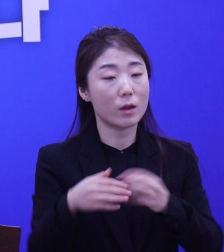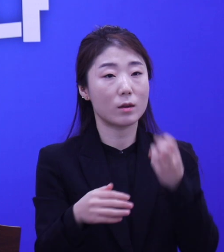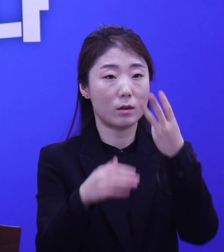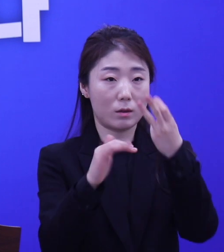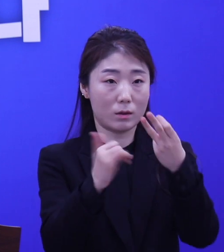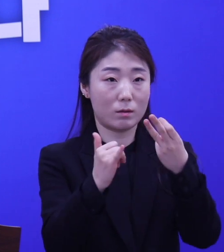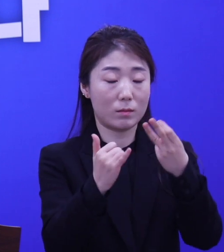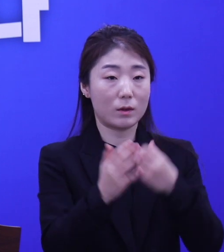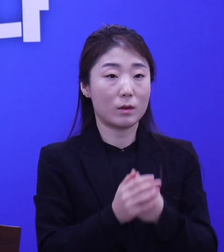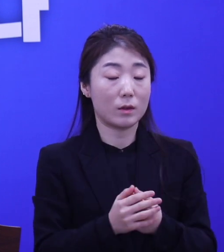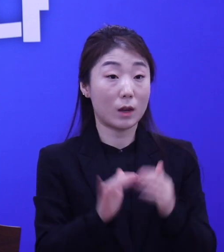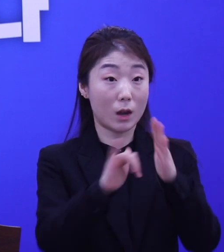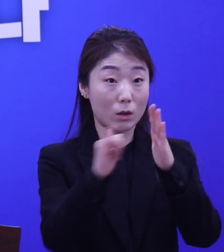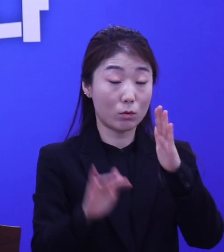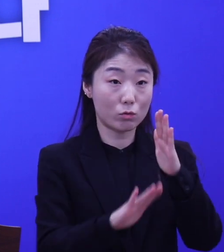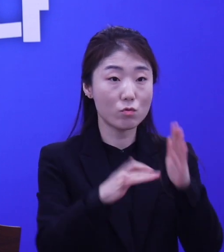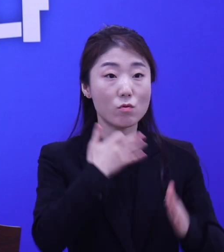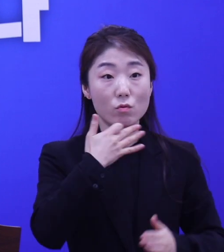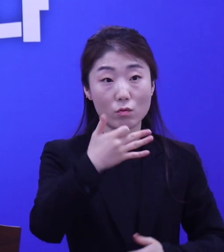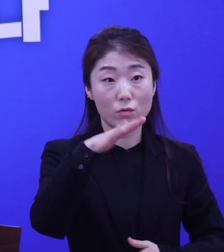신도 가족 중 미성년자는